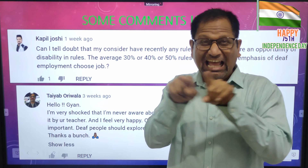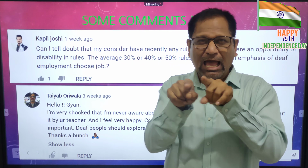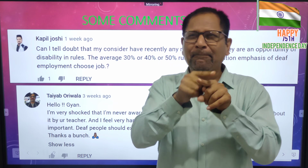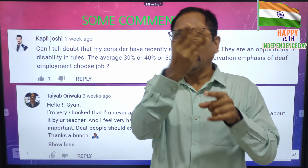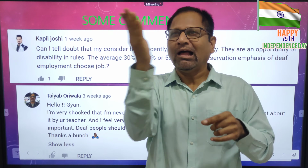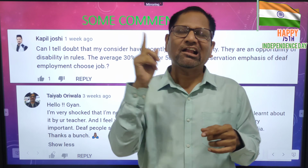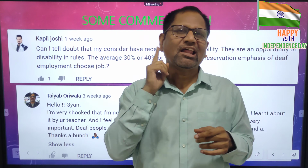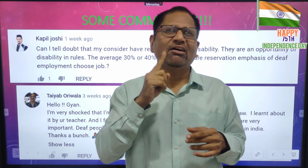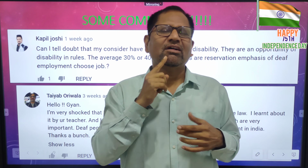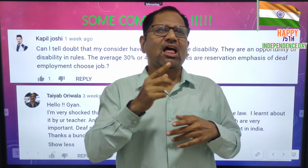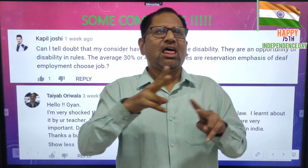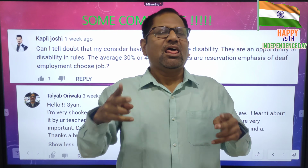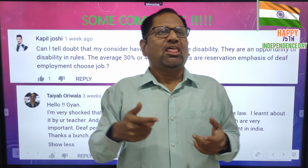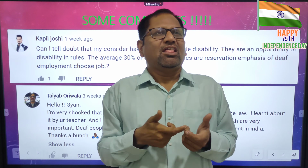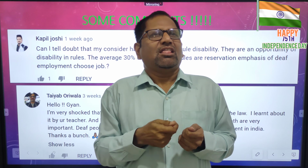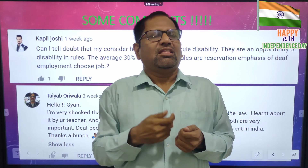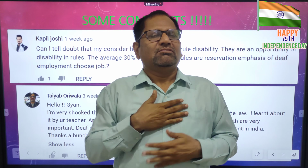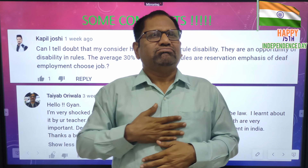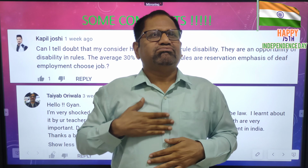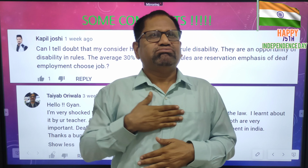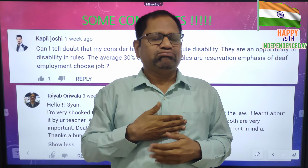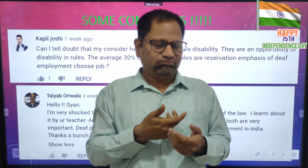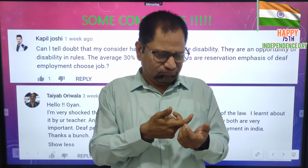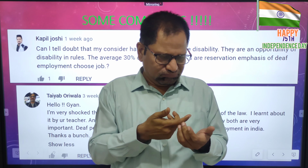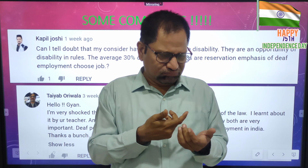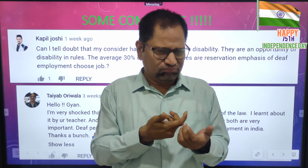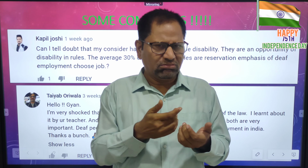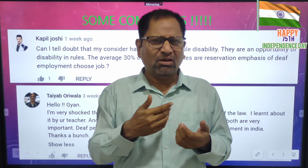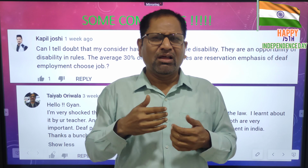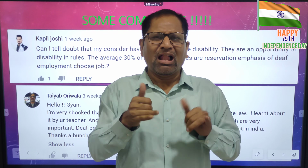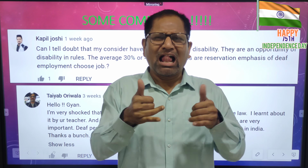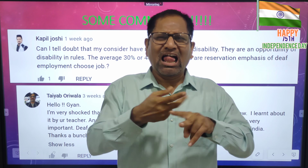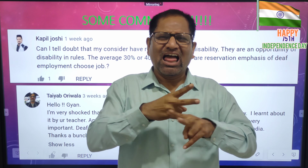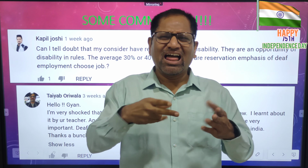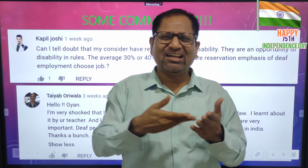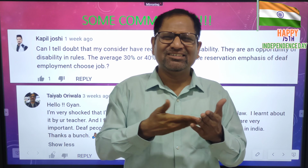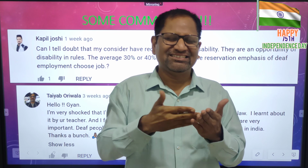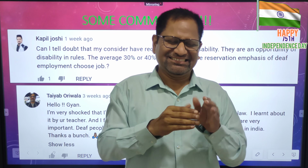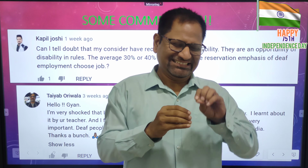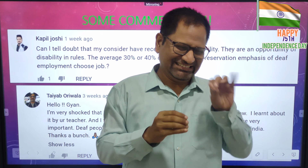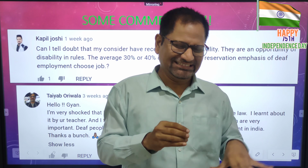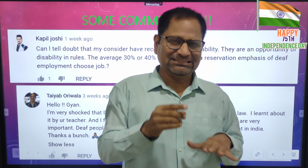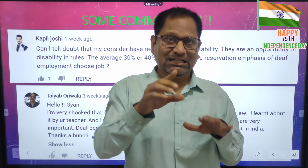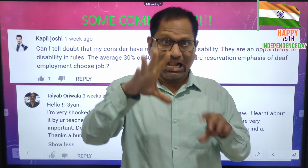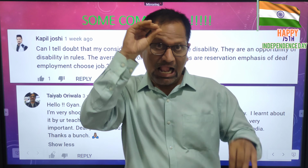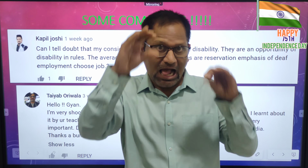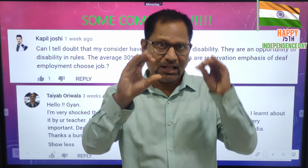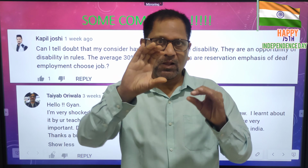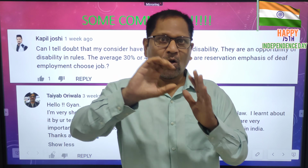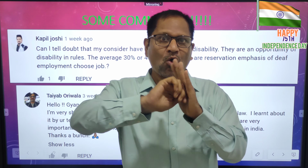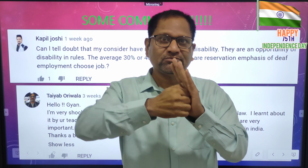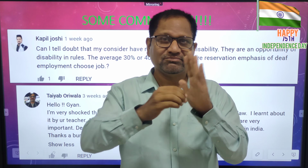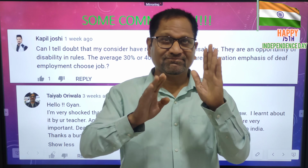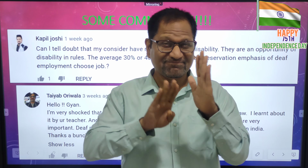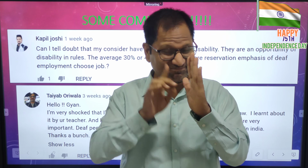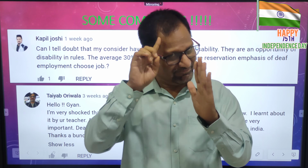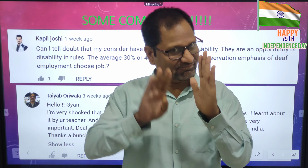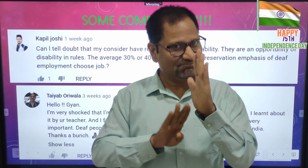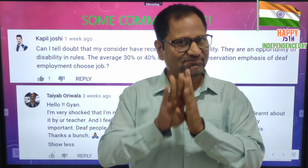संविधान की कक्षाएं हो रही हैं। अपन सोच रहे हैं कुछ भी खेल कूद में ऑनलाइन गेम खेल रहे हैं, छोड़ दीजिए इन सब चीज़ों को। ये